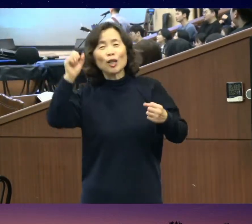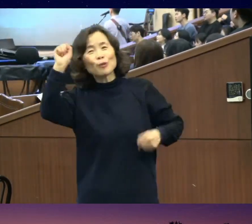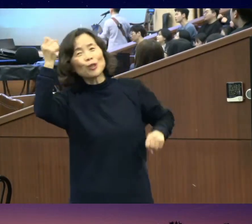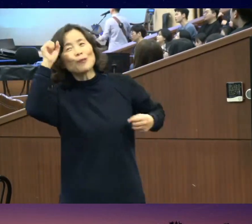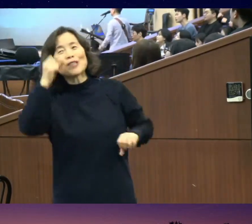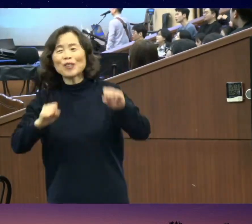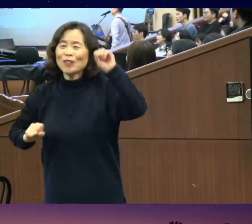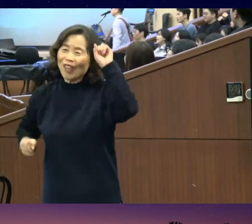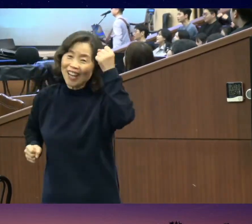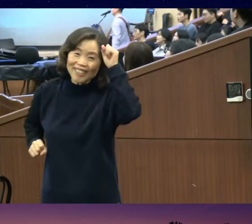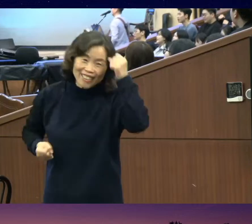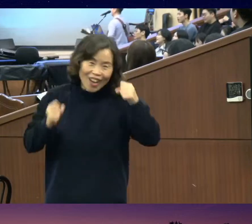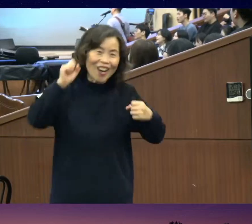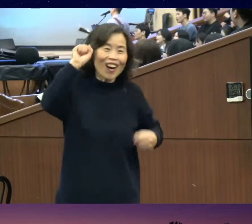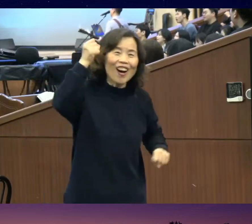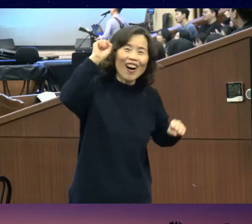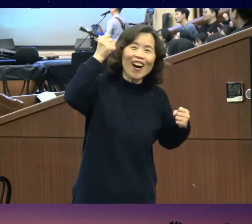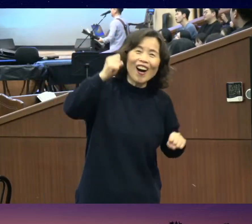나처럼 춤을 추면서